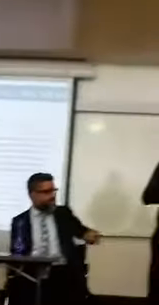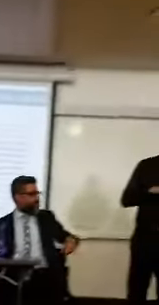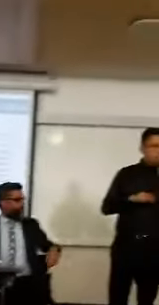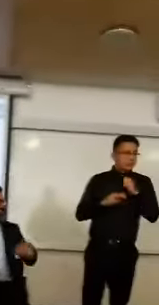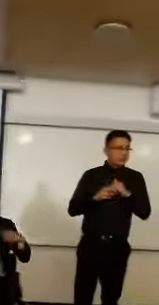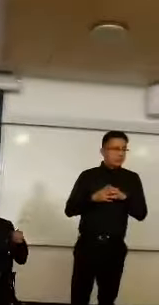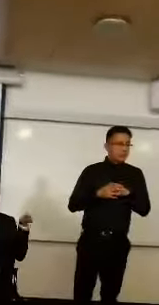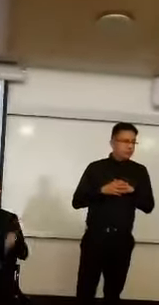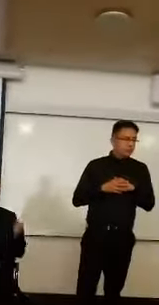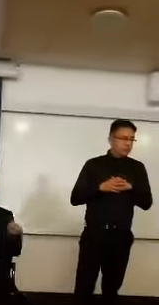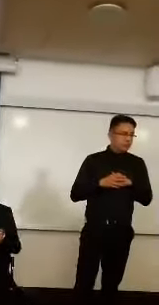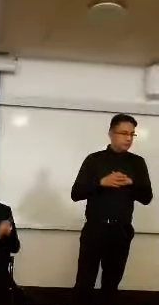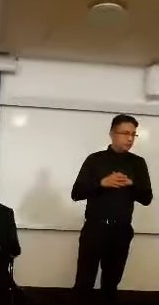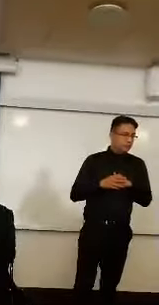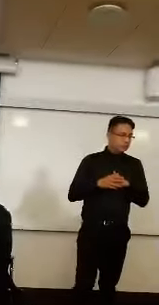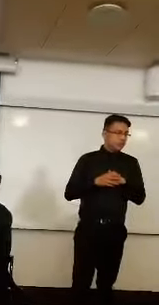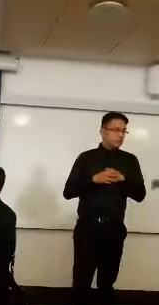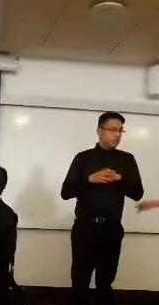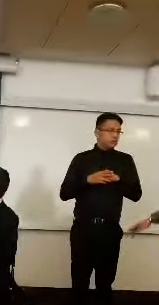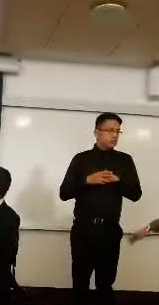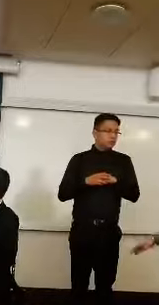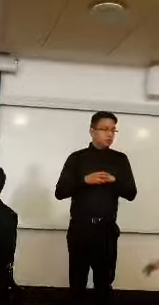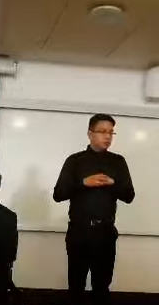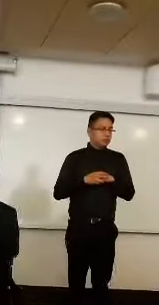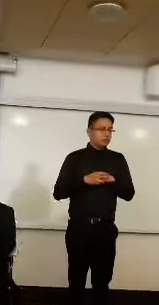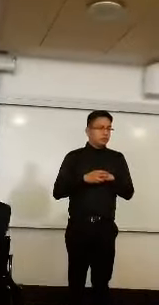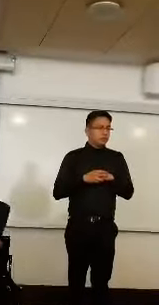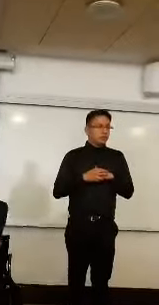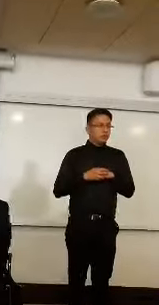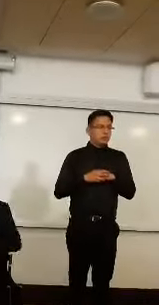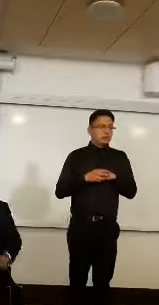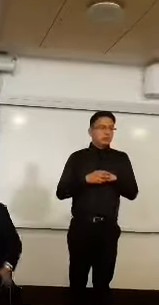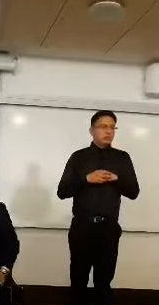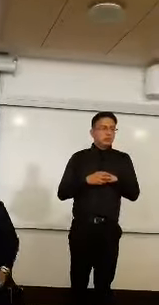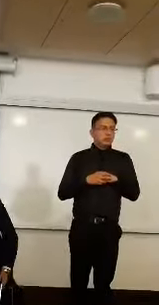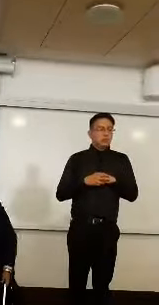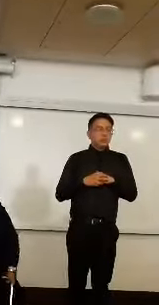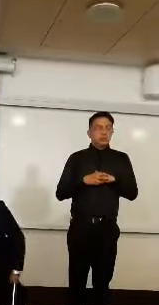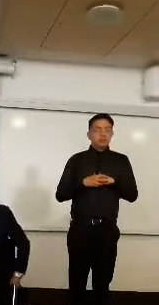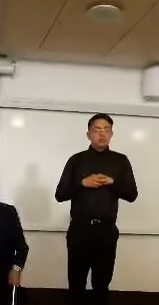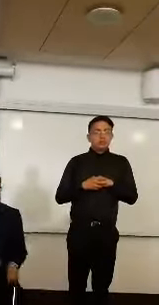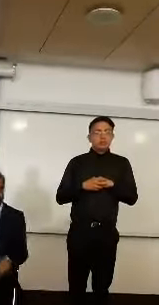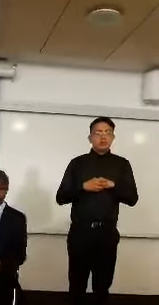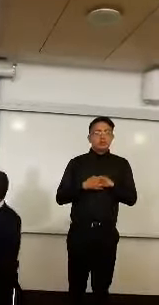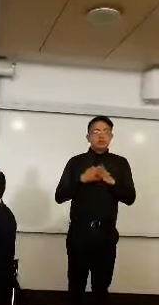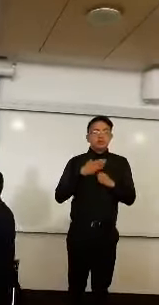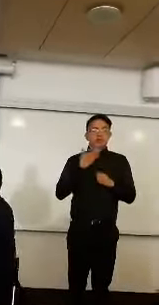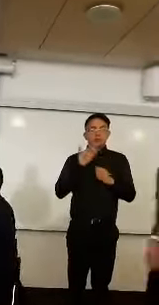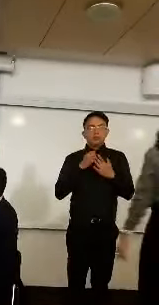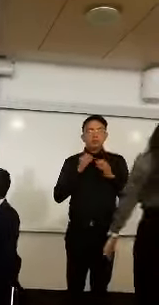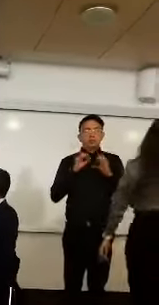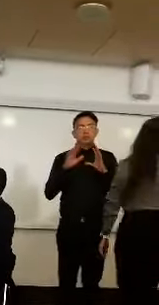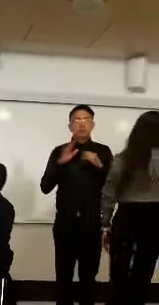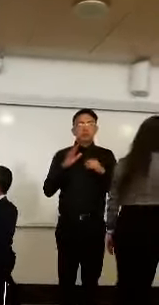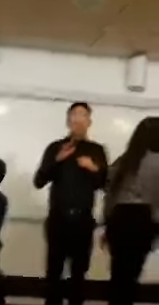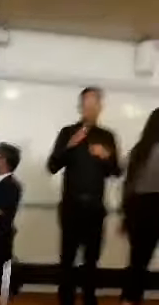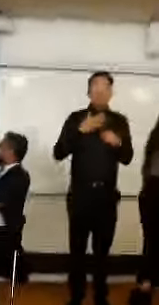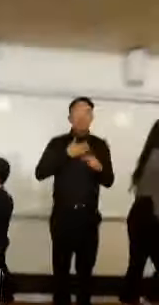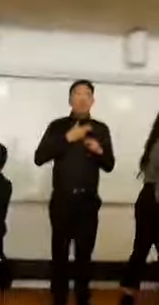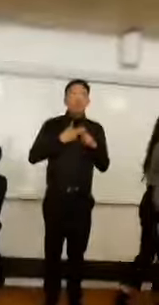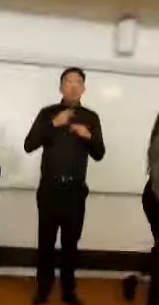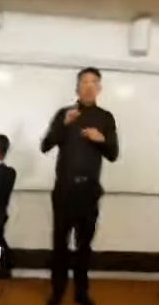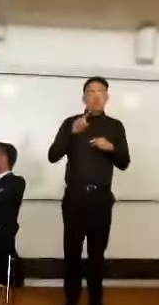Gracias, buenos días a todos y a todas. Para recordar, mi nombre es Soraya Torres y hago parte del Grupo de Gestión de Discapacidad